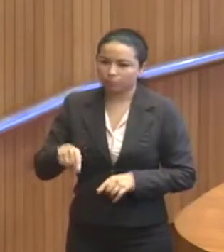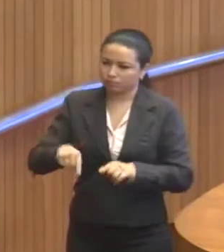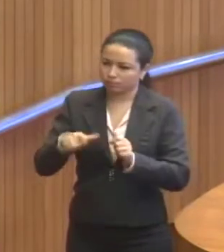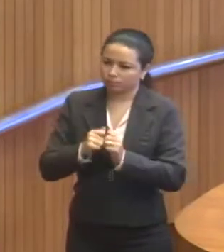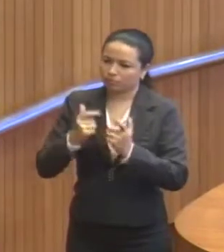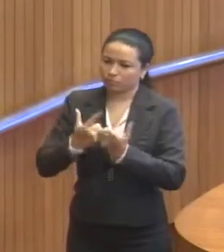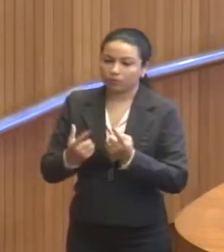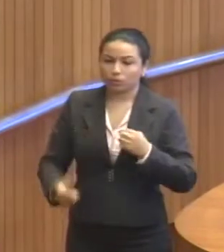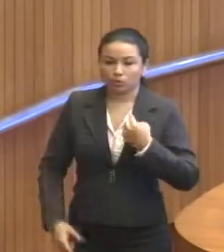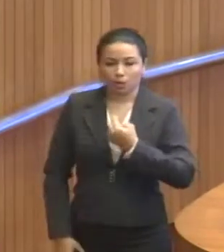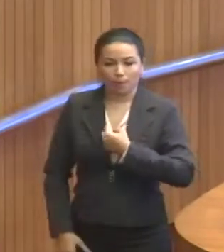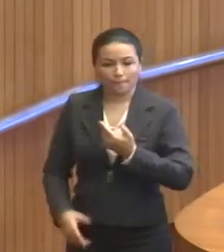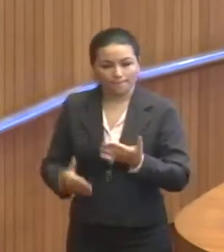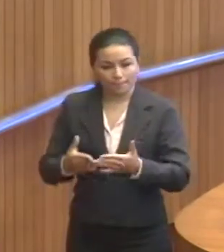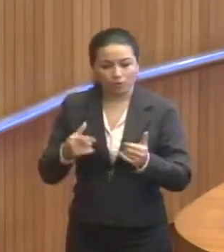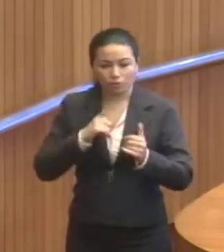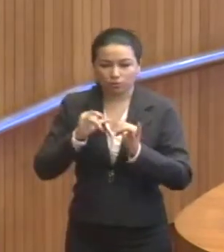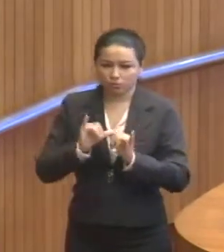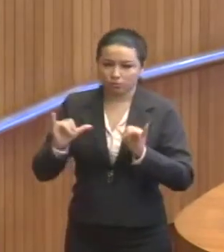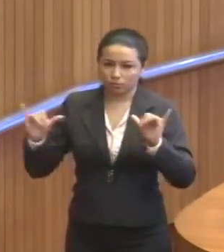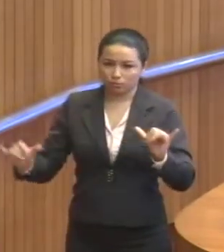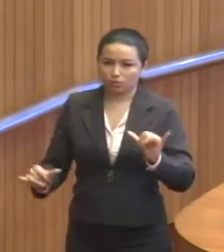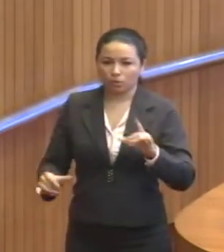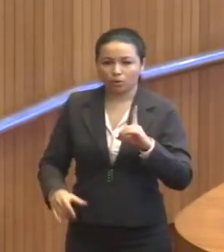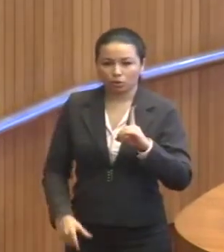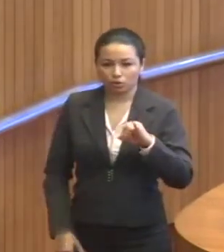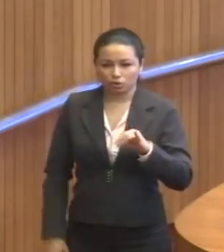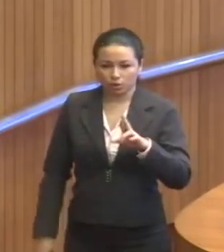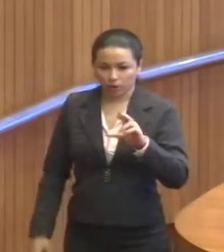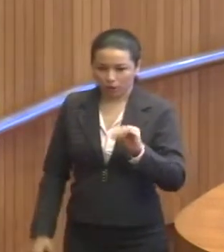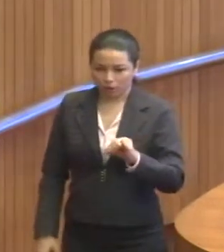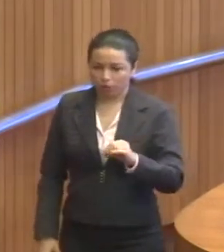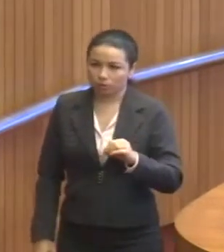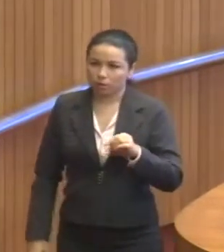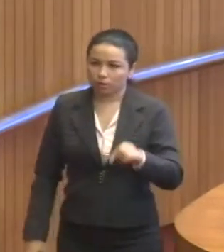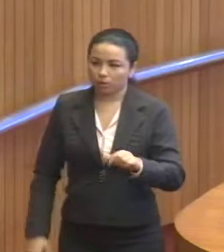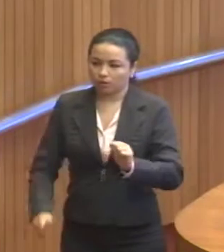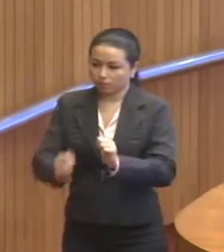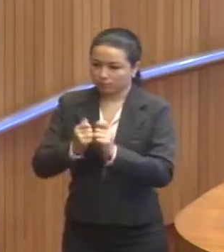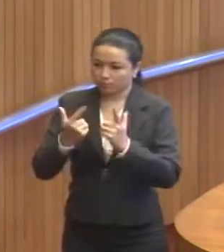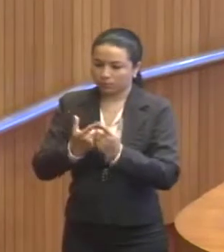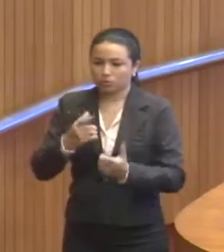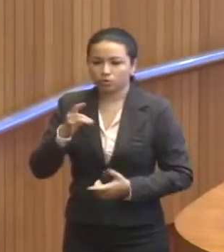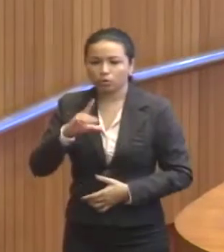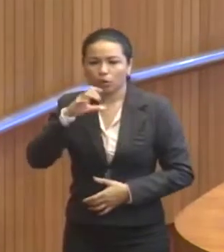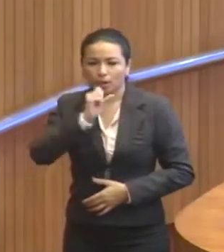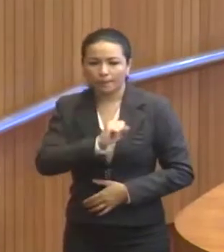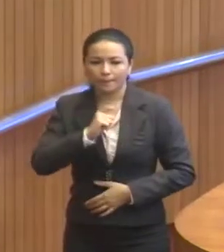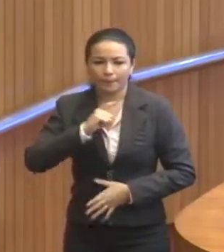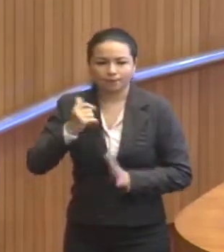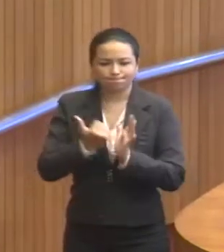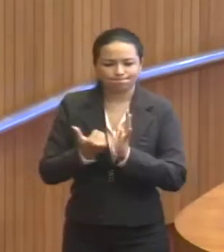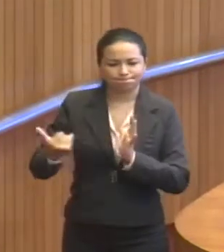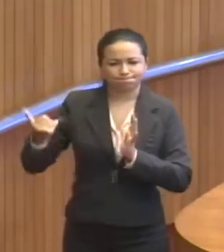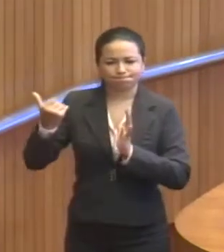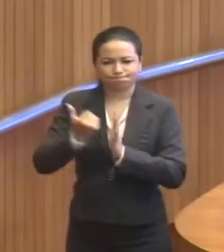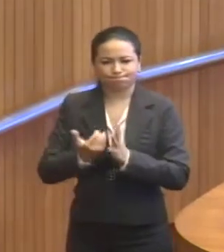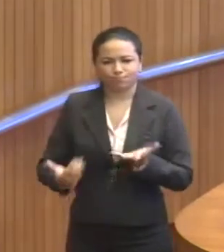casa. Nós vamos pedir que haja uma publicação no diário desta casa. Só rapidamente, por exemplo, nós tivemos um